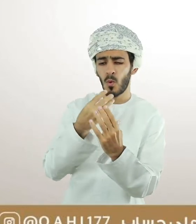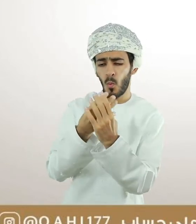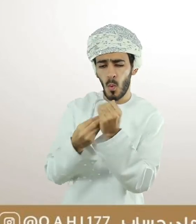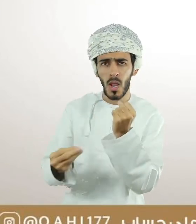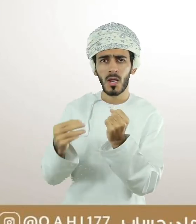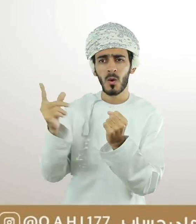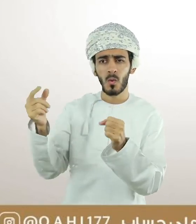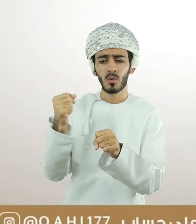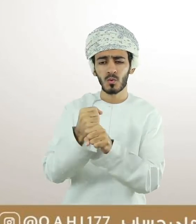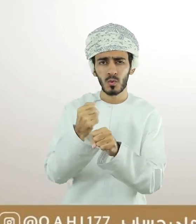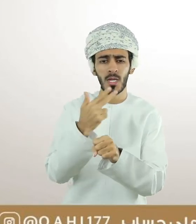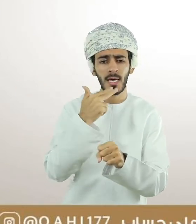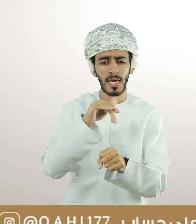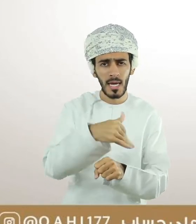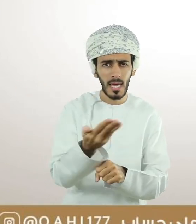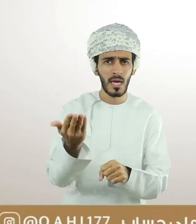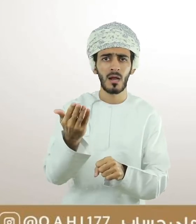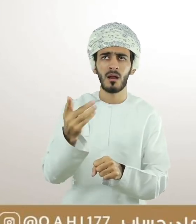لدنك ذرية